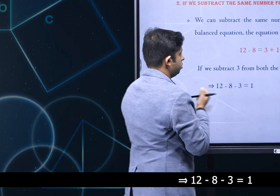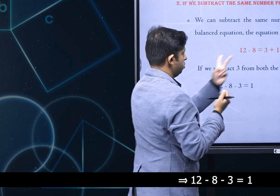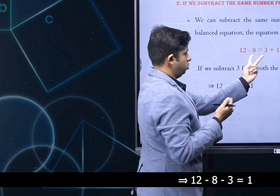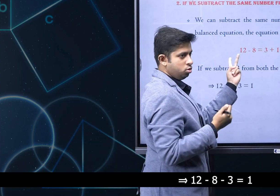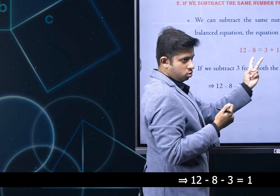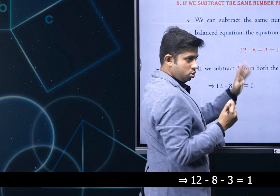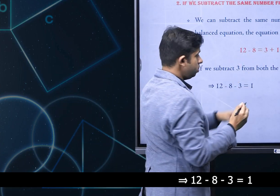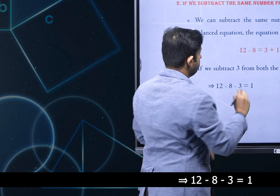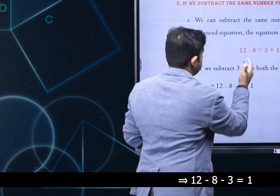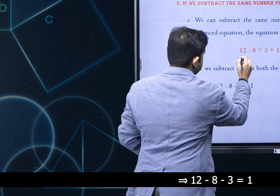- 3 = 1.